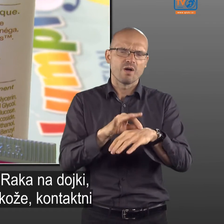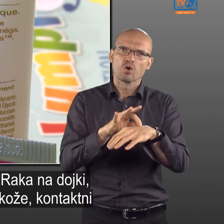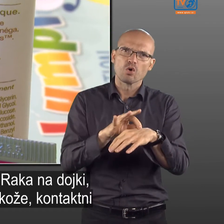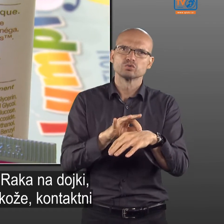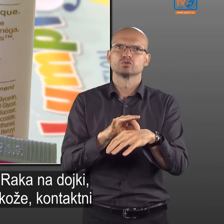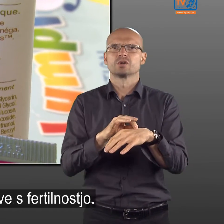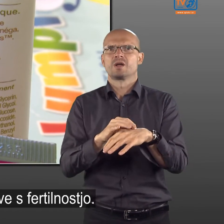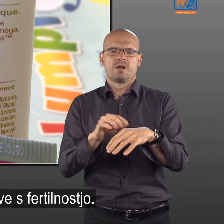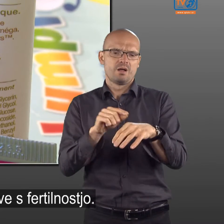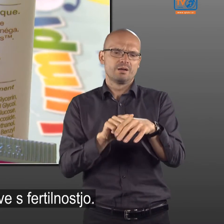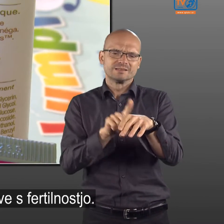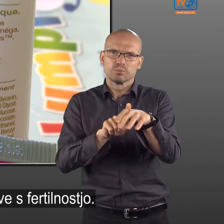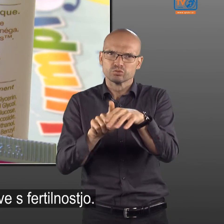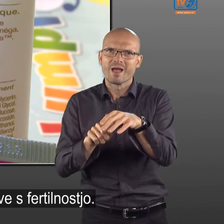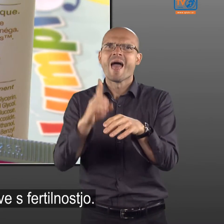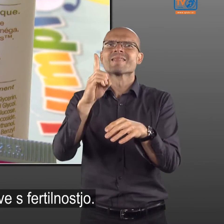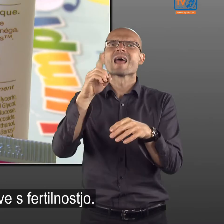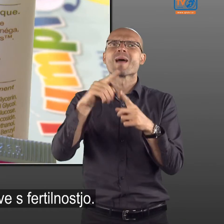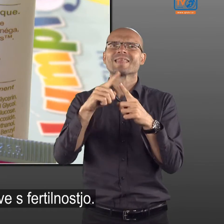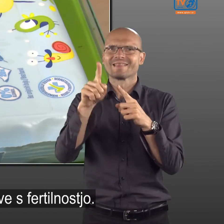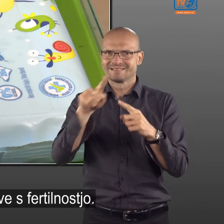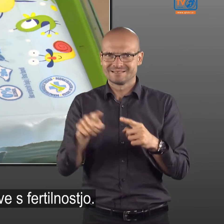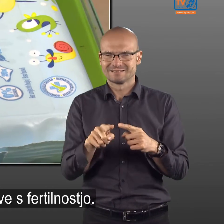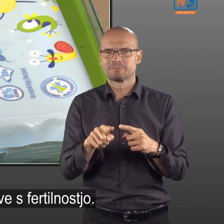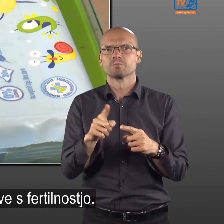kože, kontaktni dermatitis, težave z